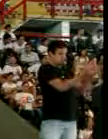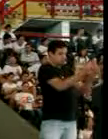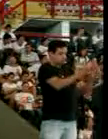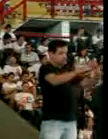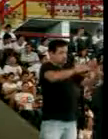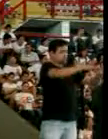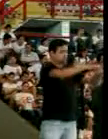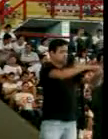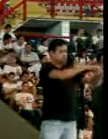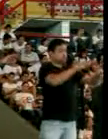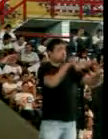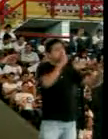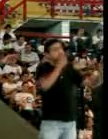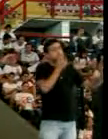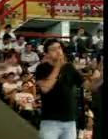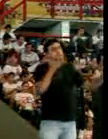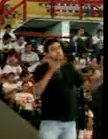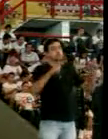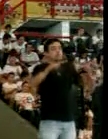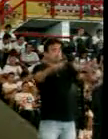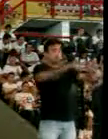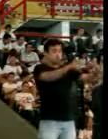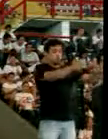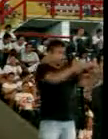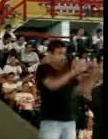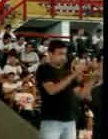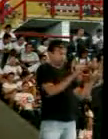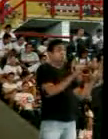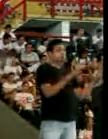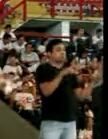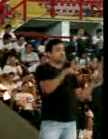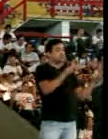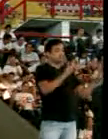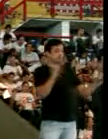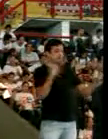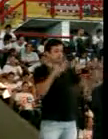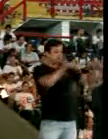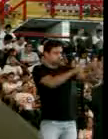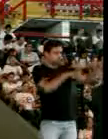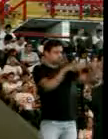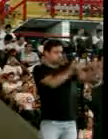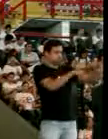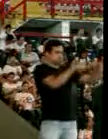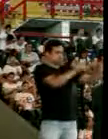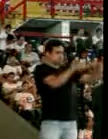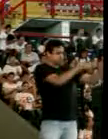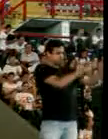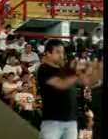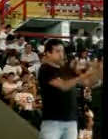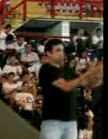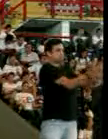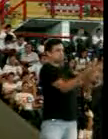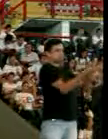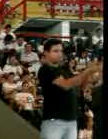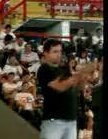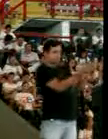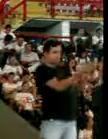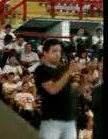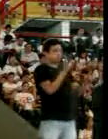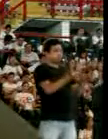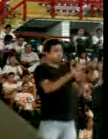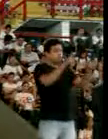desertificação? Locais onde se plantava naquele solo, locais onde